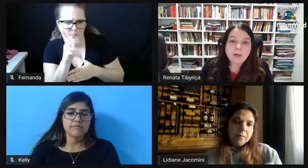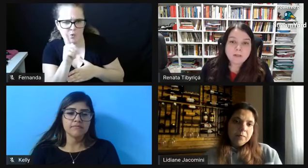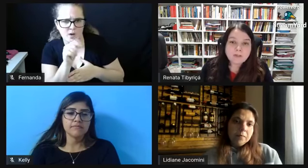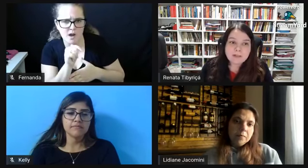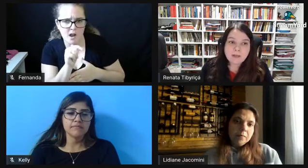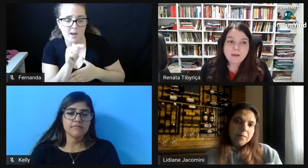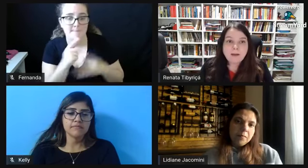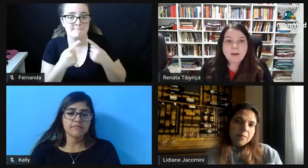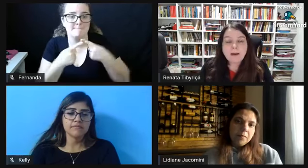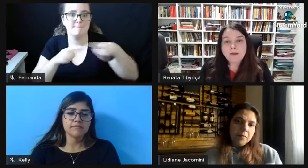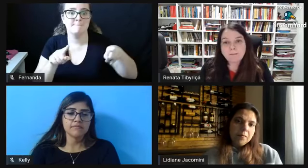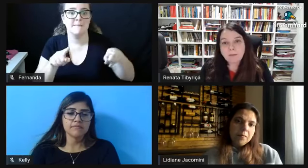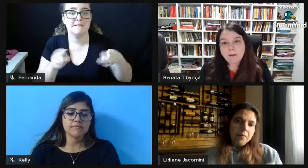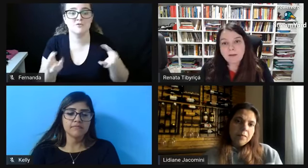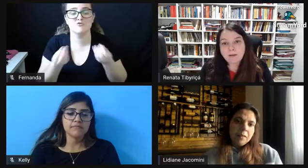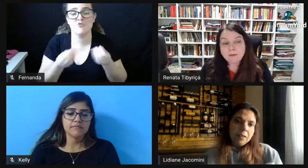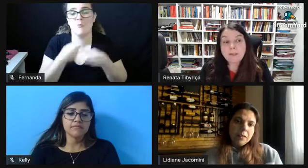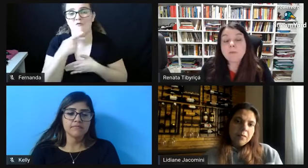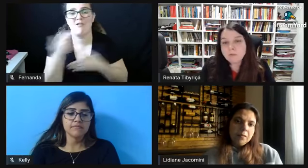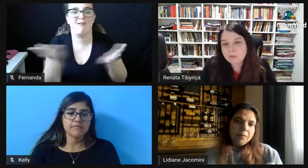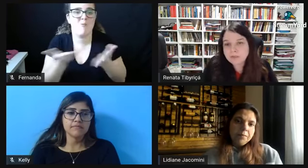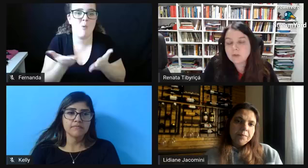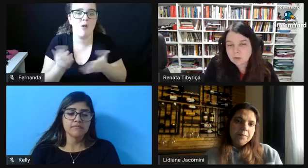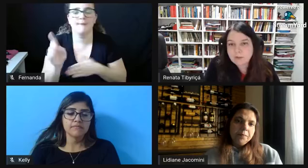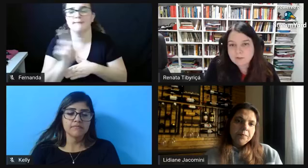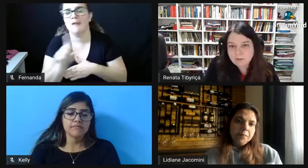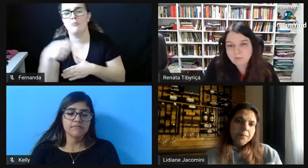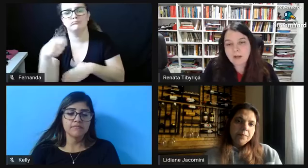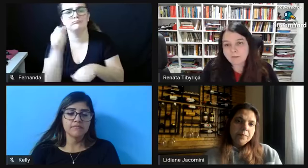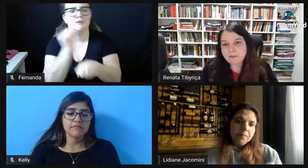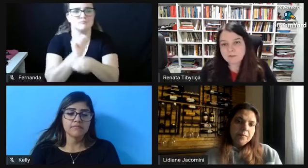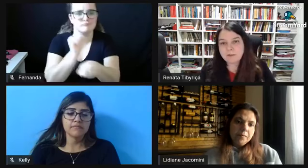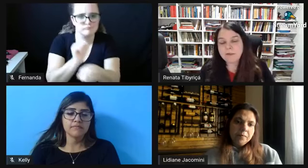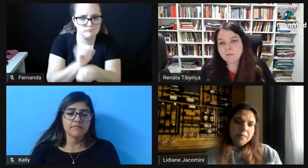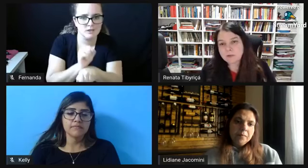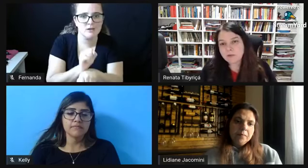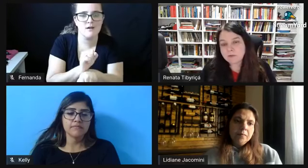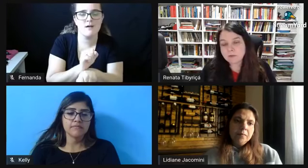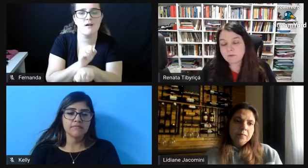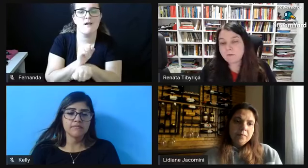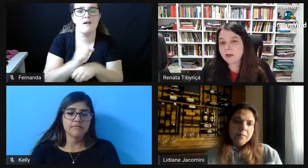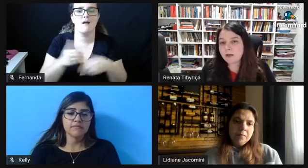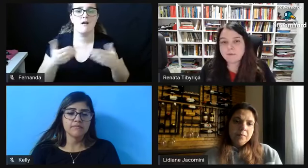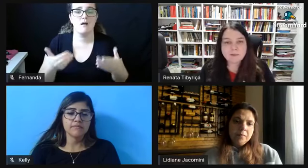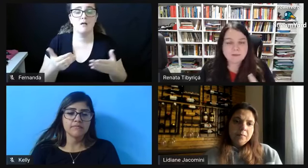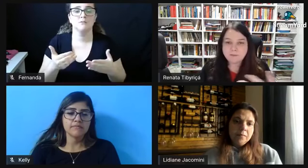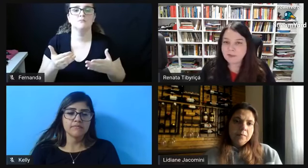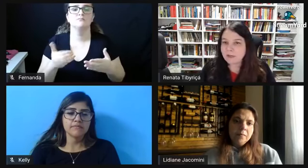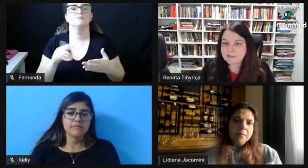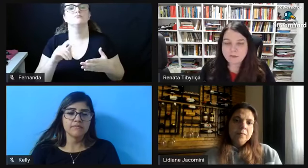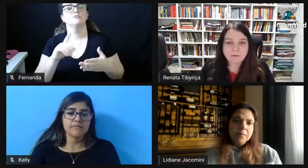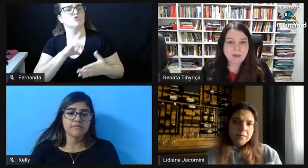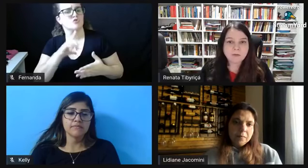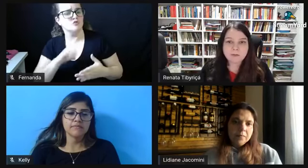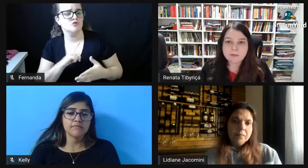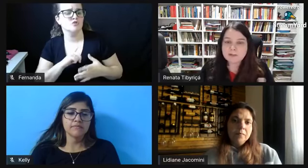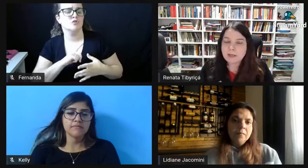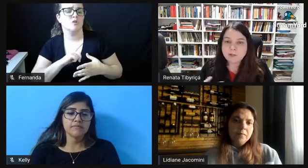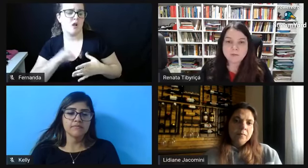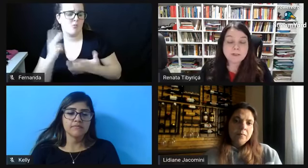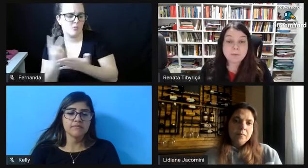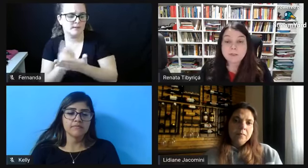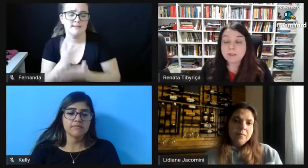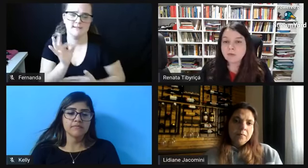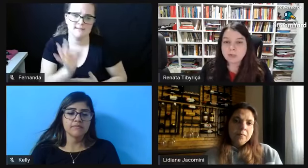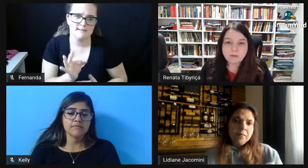como agora dizer, temos decisões favoráveis, vínhamos tendo decisões favoráveis em relação a vários